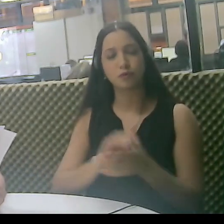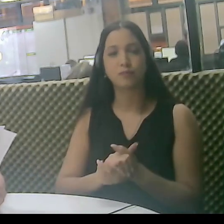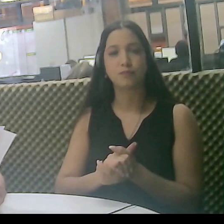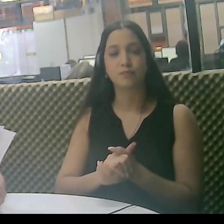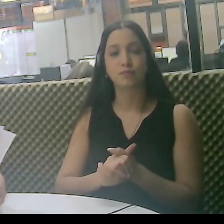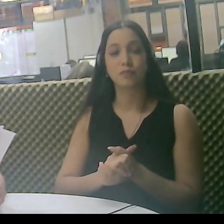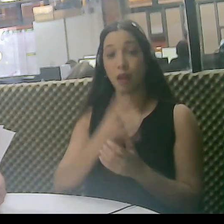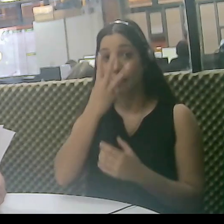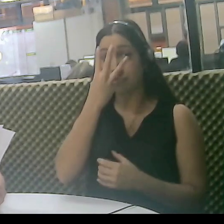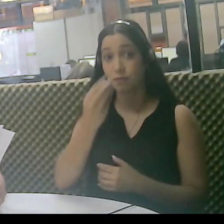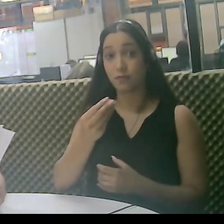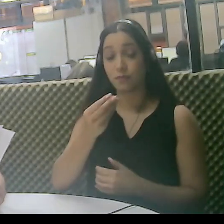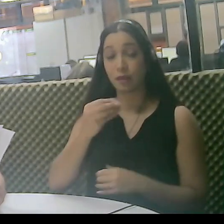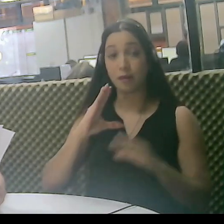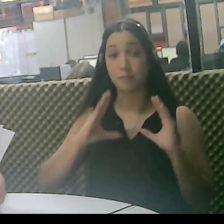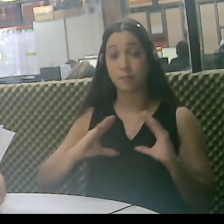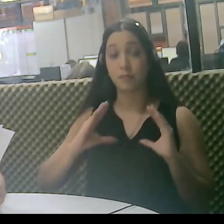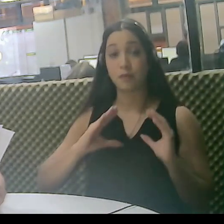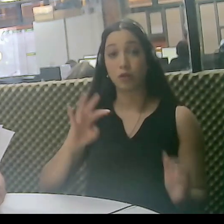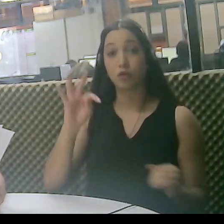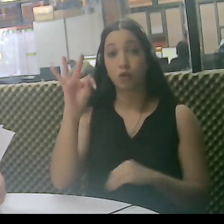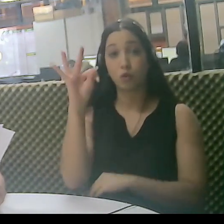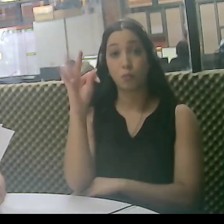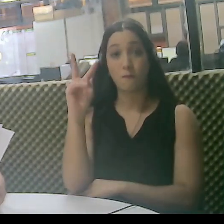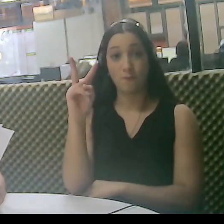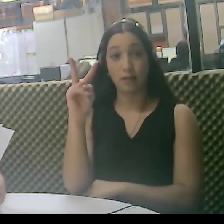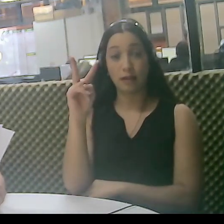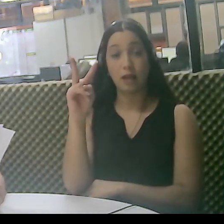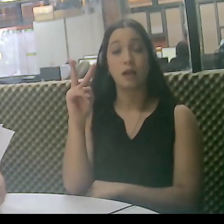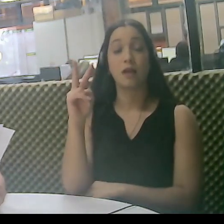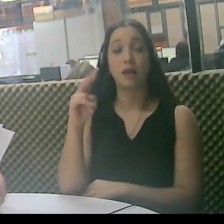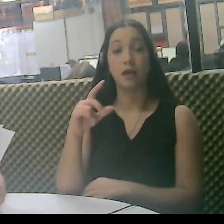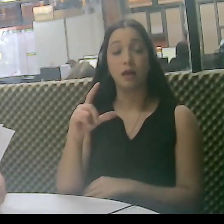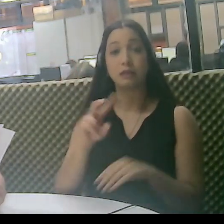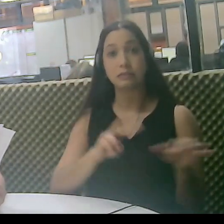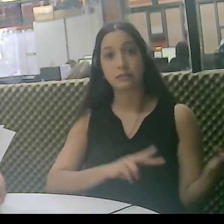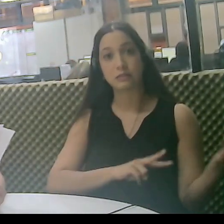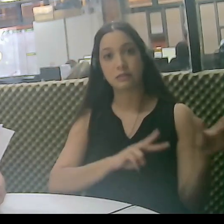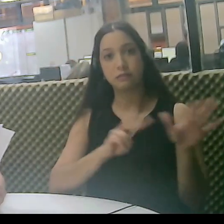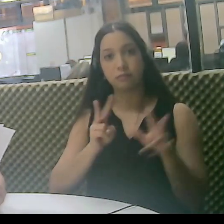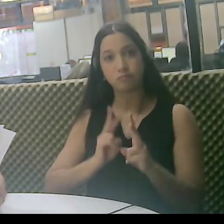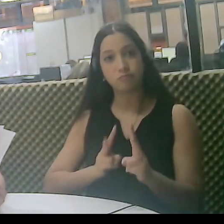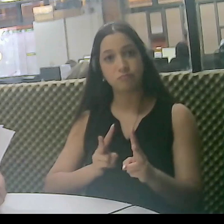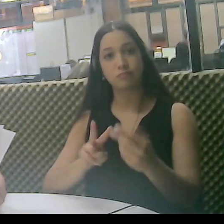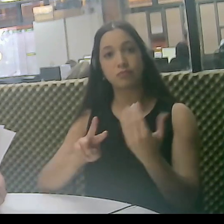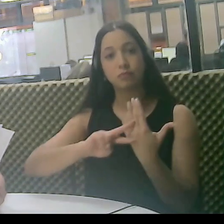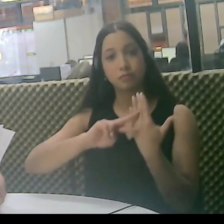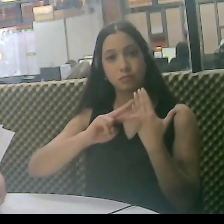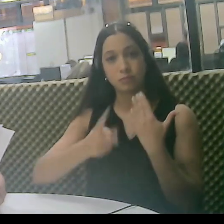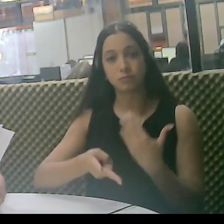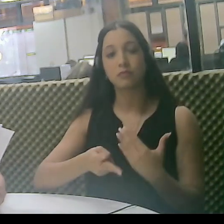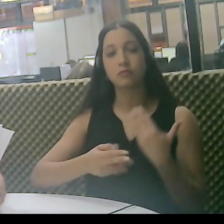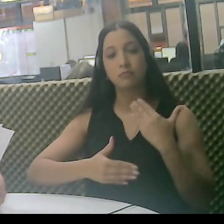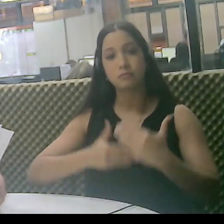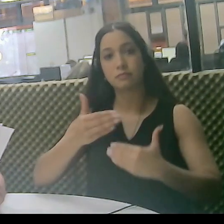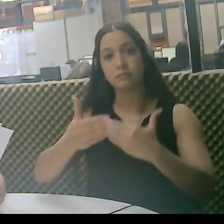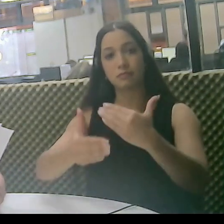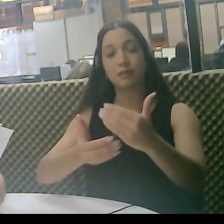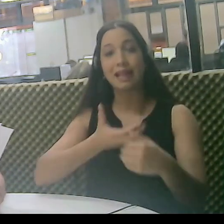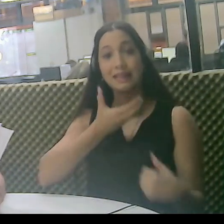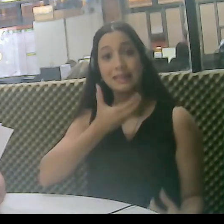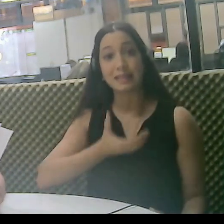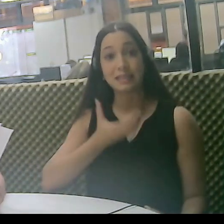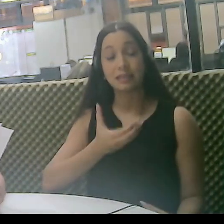itinerante atende os consumidores na Praça Tubal Vilela, como ocorre semanalmente. Dando sequência à programação especial de dezembro,